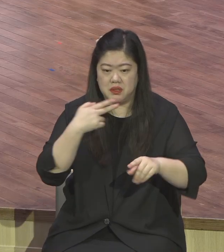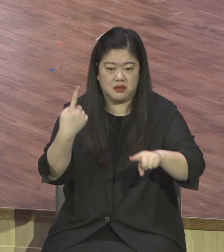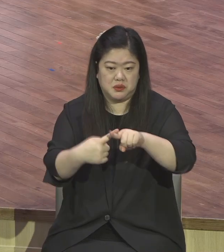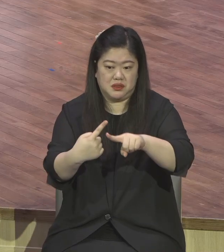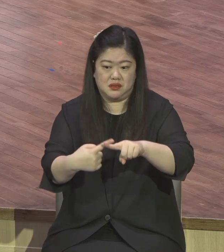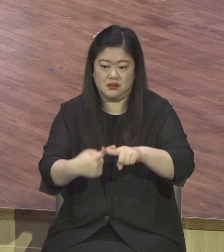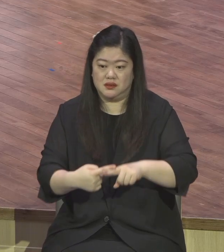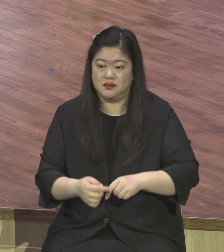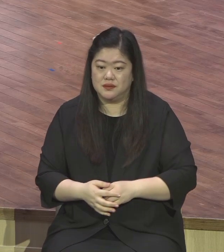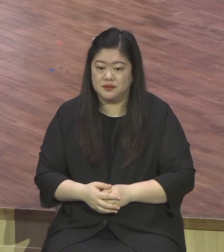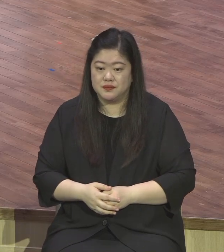그 결과